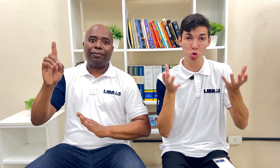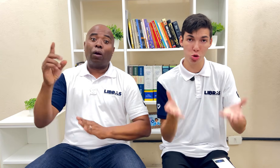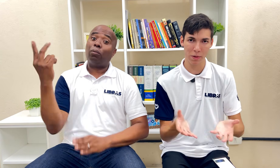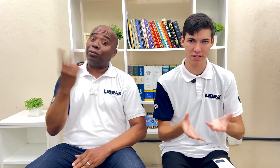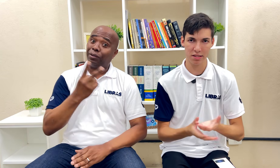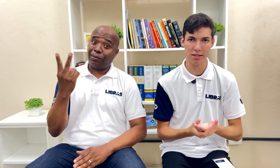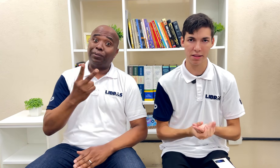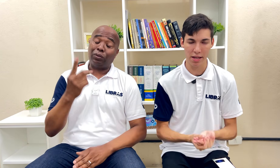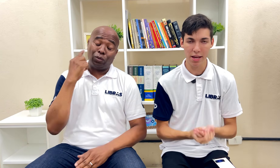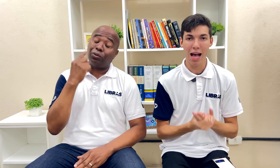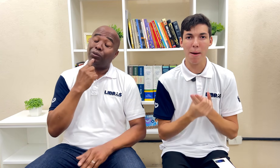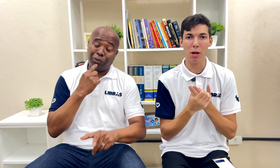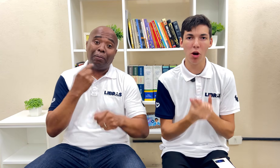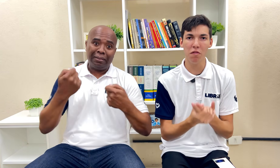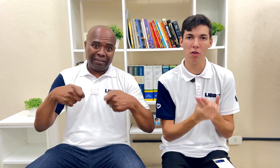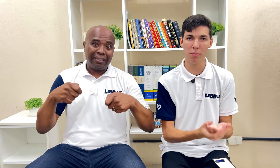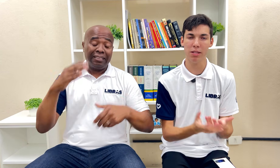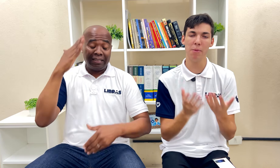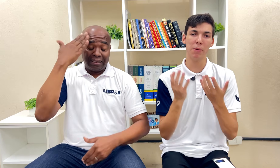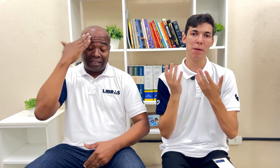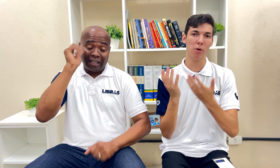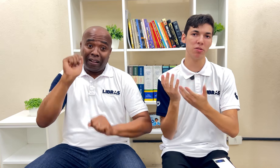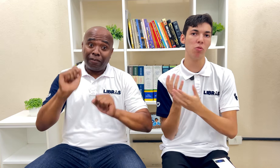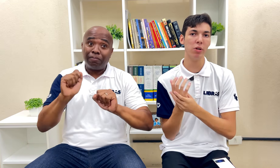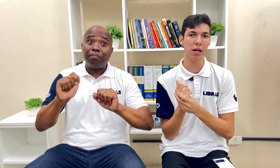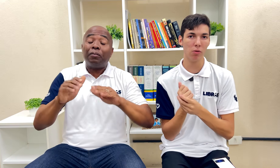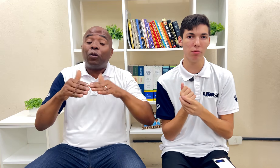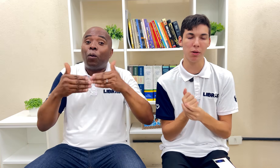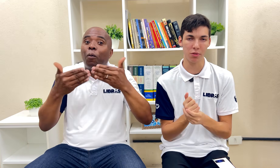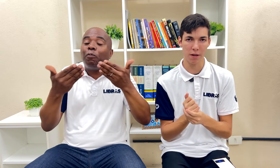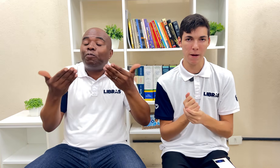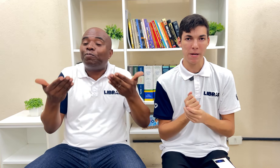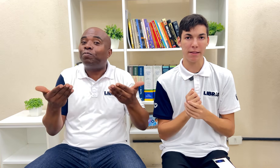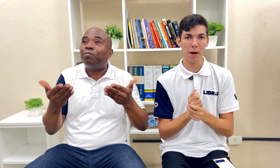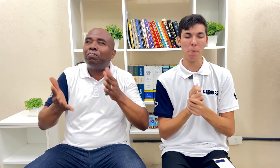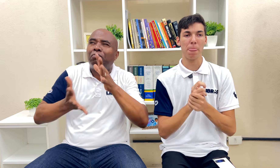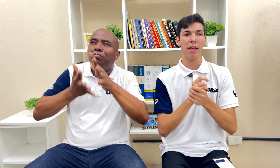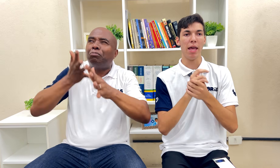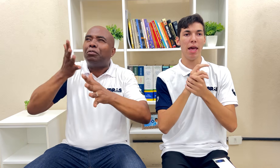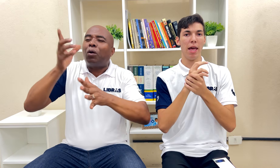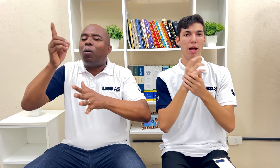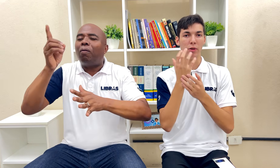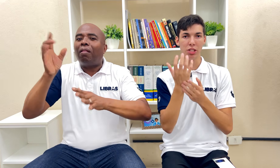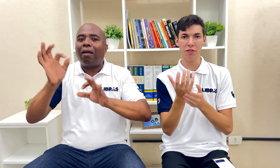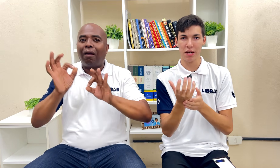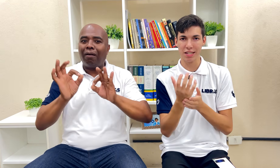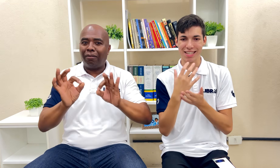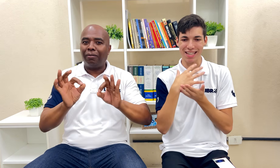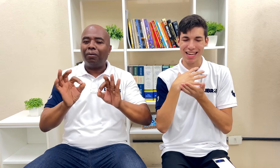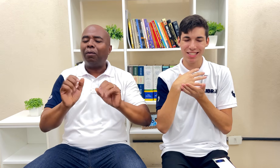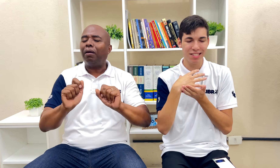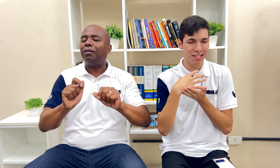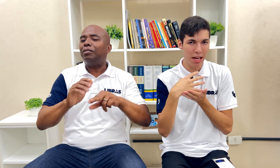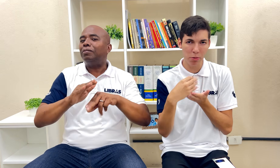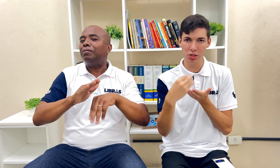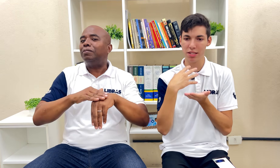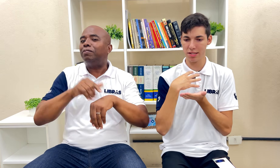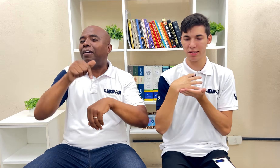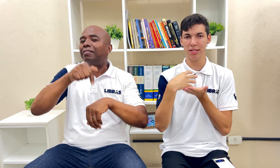surdo precisa entender a melhor forma dele que ele pode se comunicar com Deus. Então, o que a gente faz aqui? A gente sempre utiliza esse